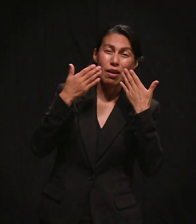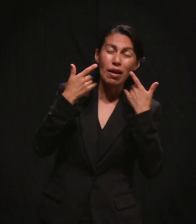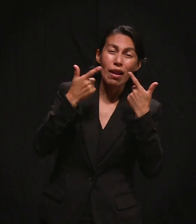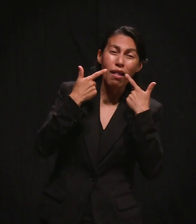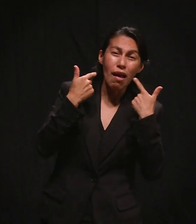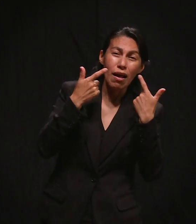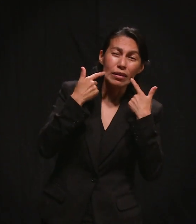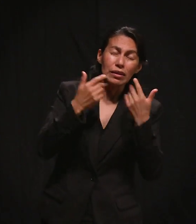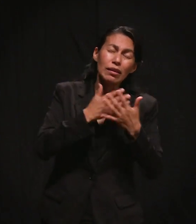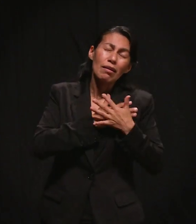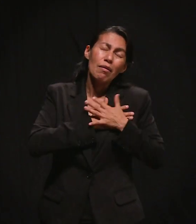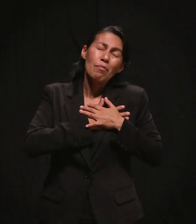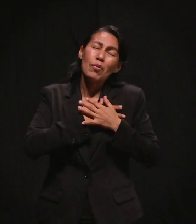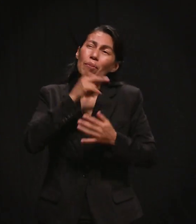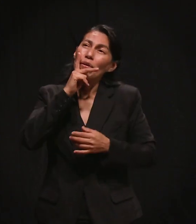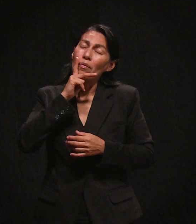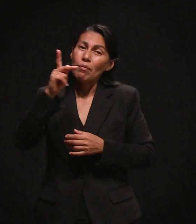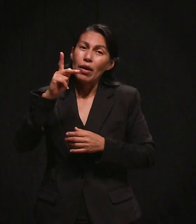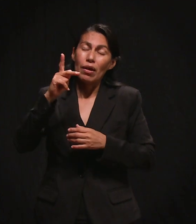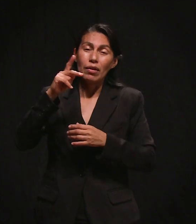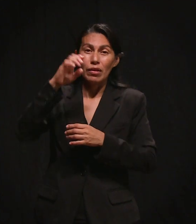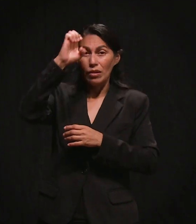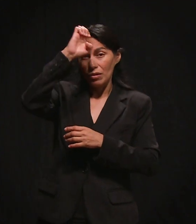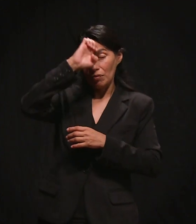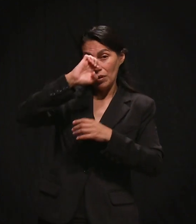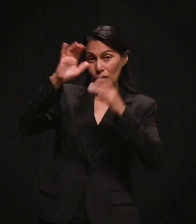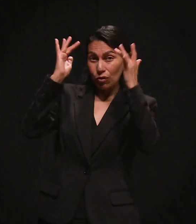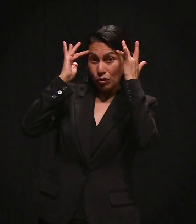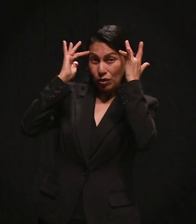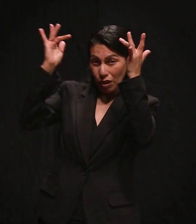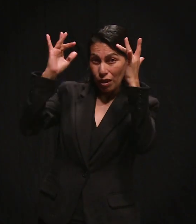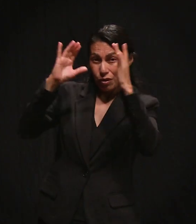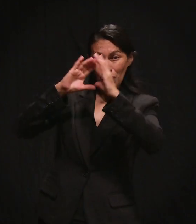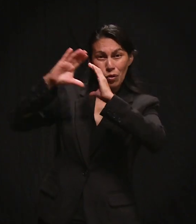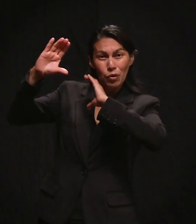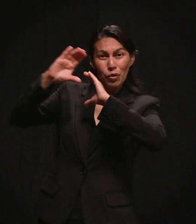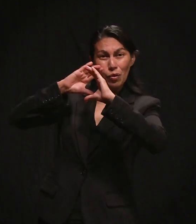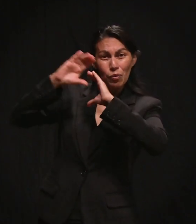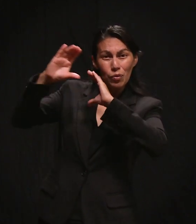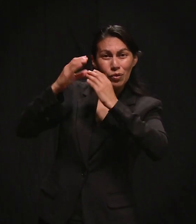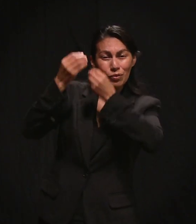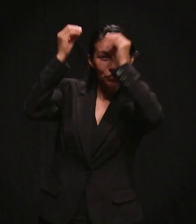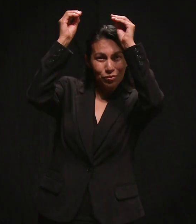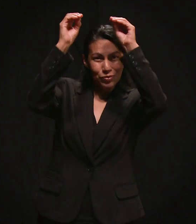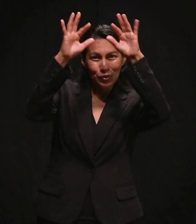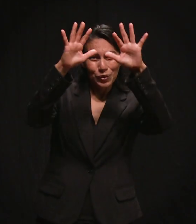el Espíritu Santo sean con todos ustedes. Amén.